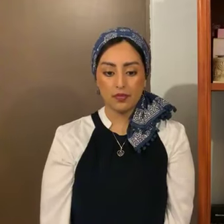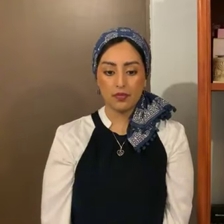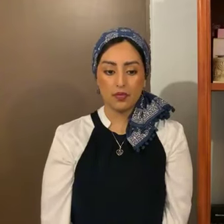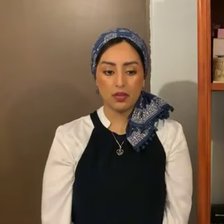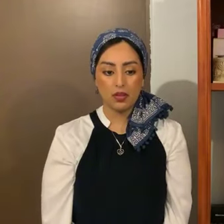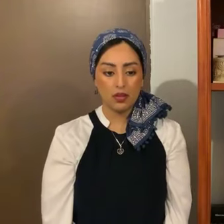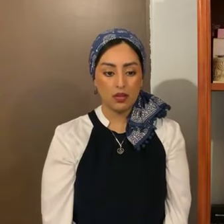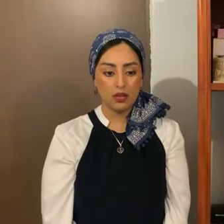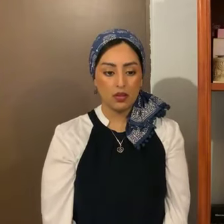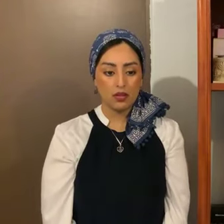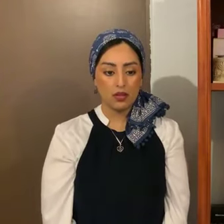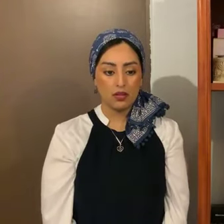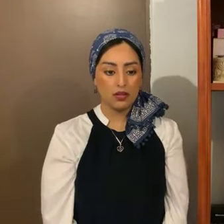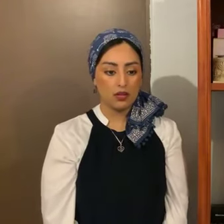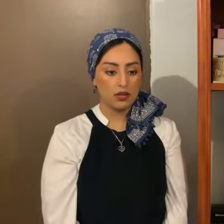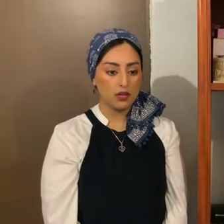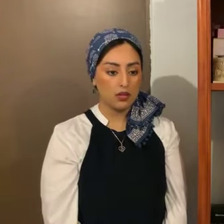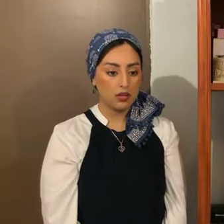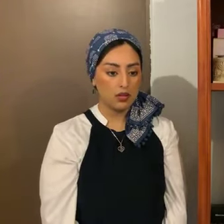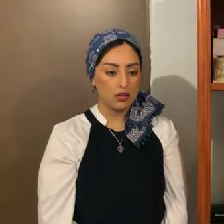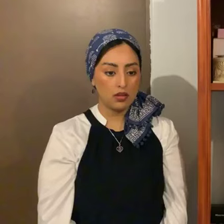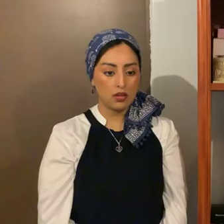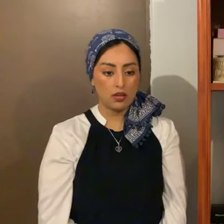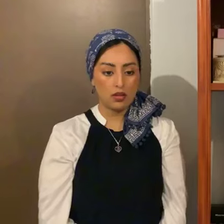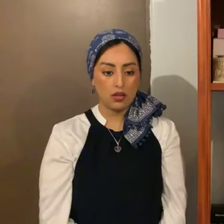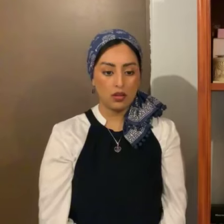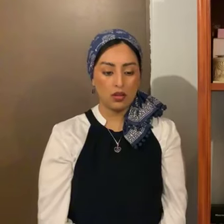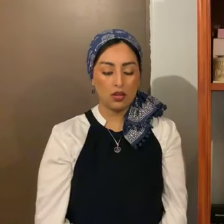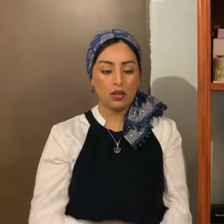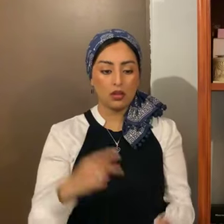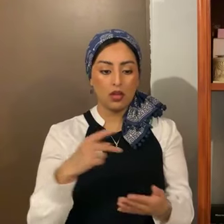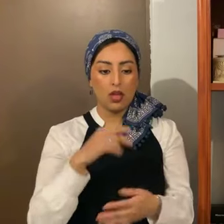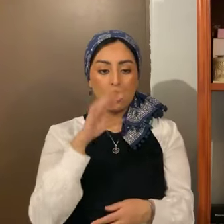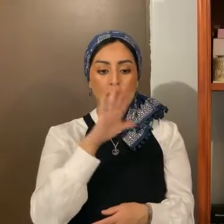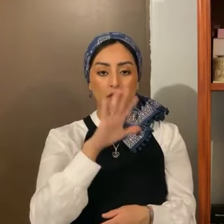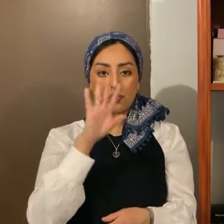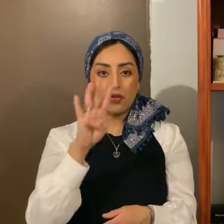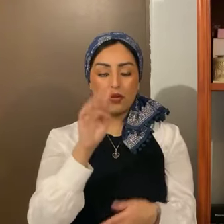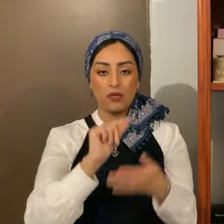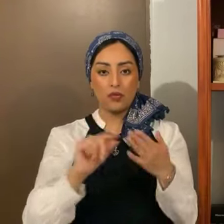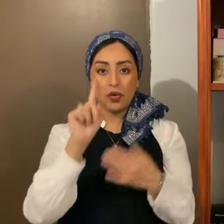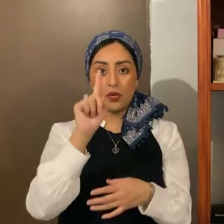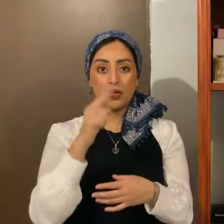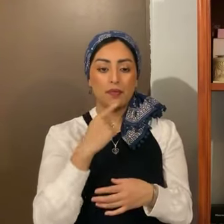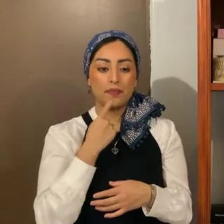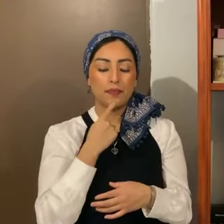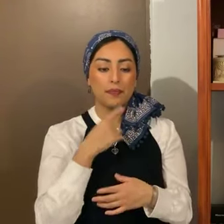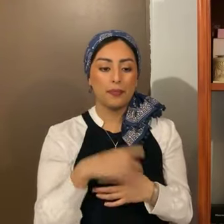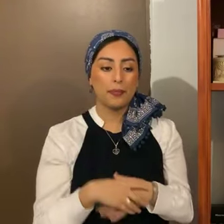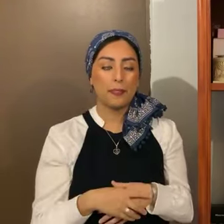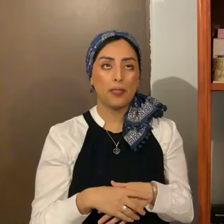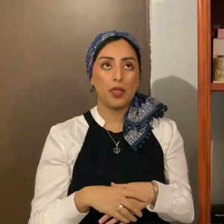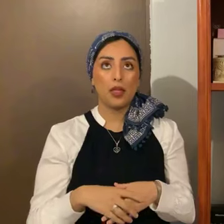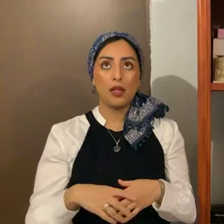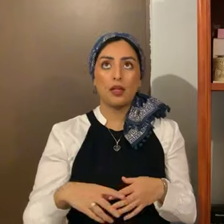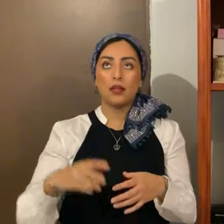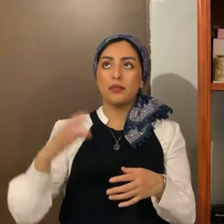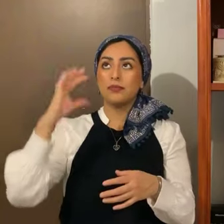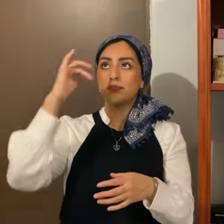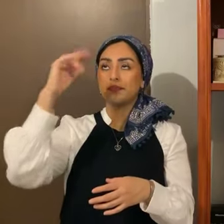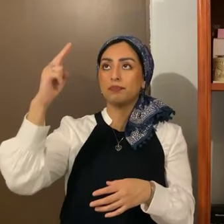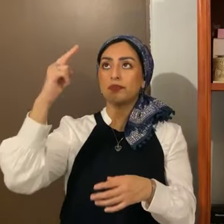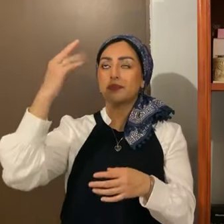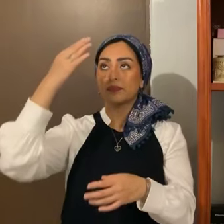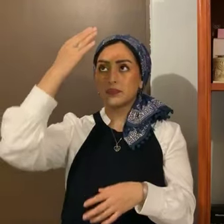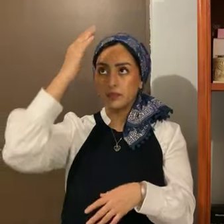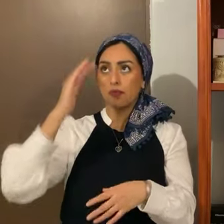Y luego, si nosotros repasamos el Salmo 54, verso 1, dice: oh Yahweh, sálvame por